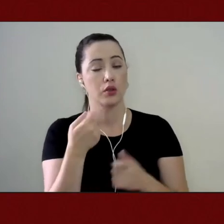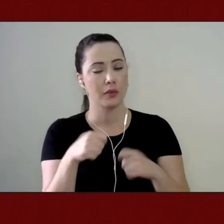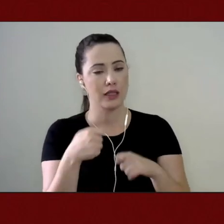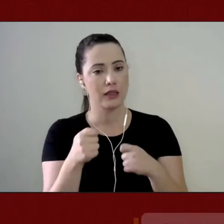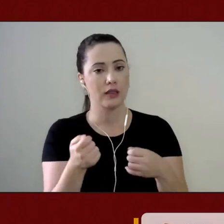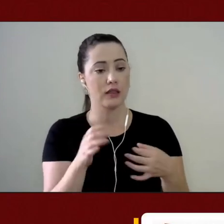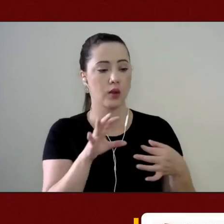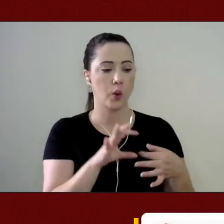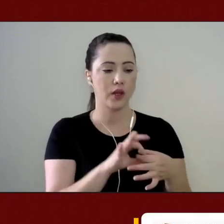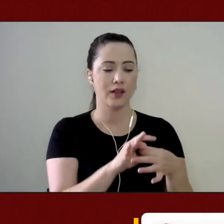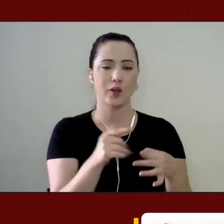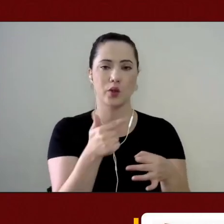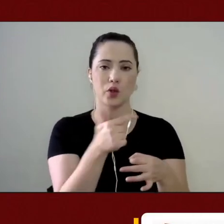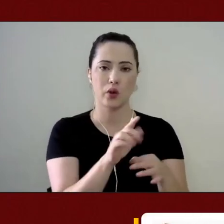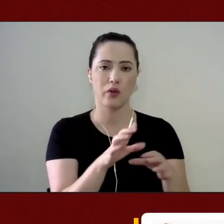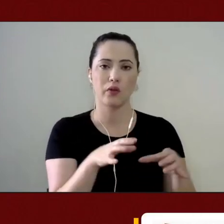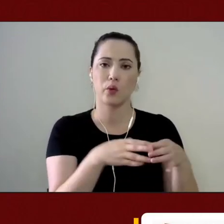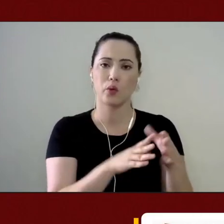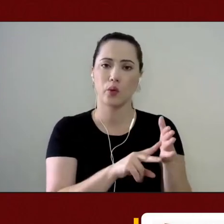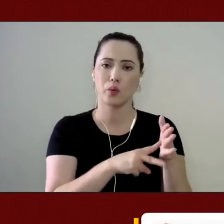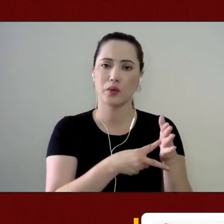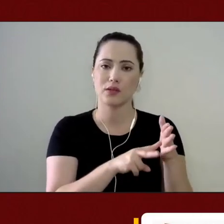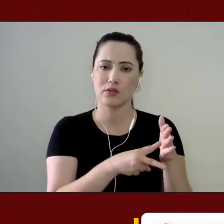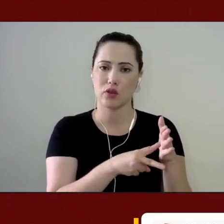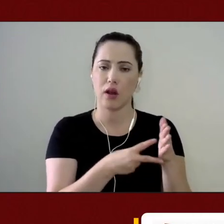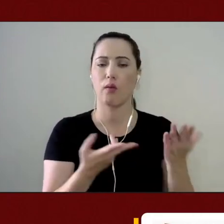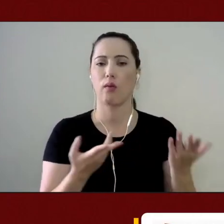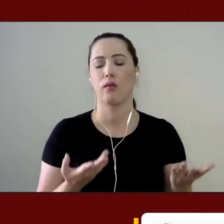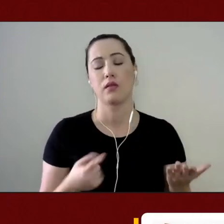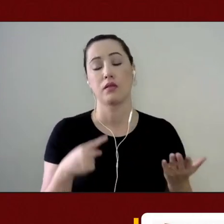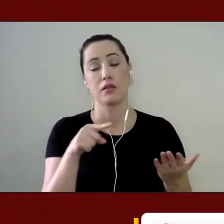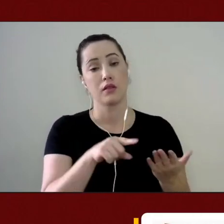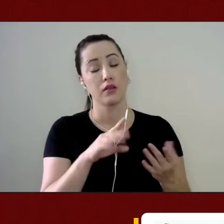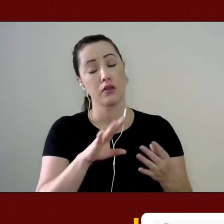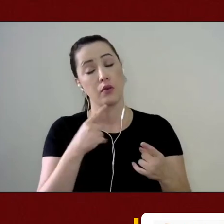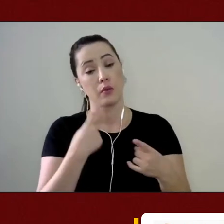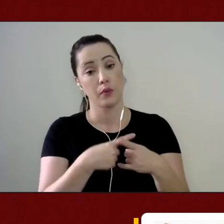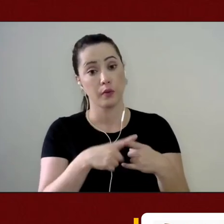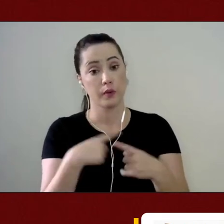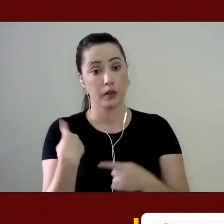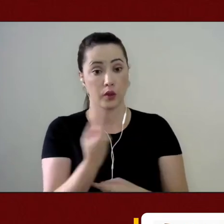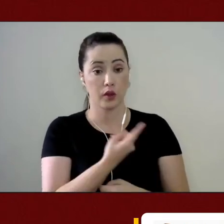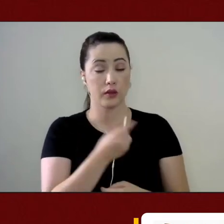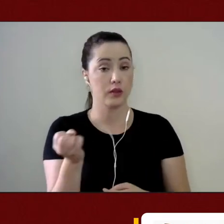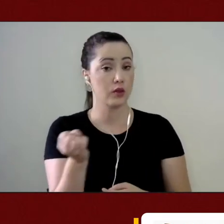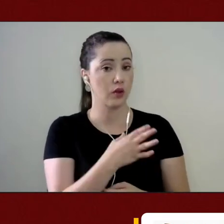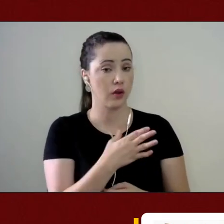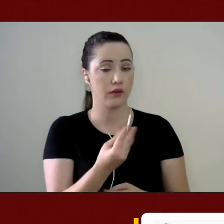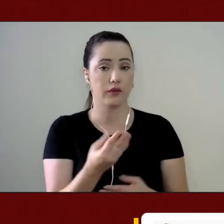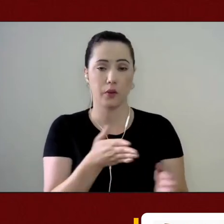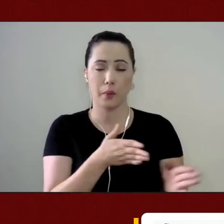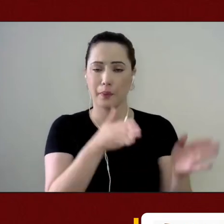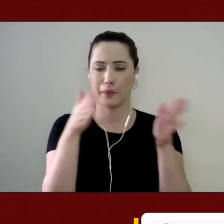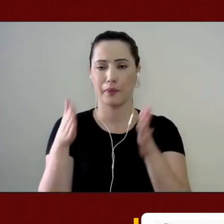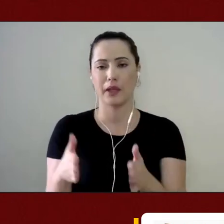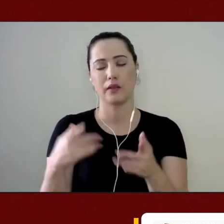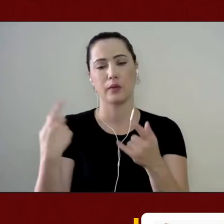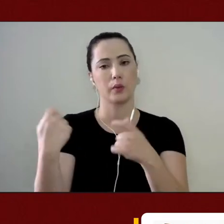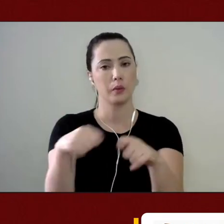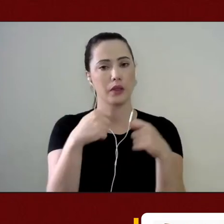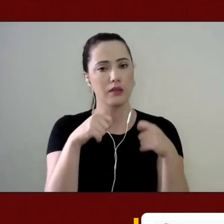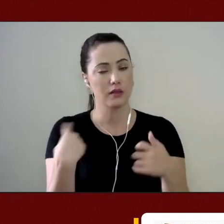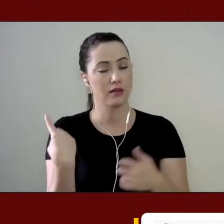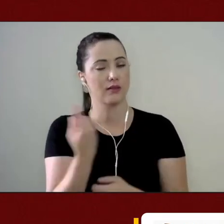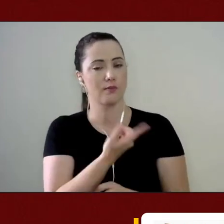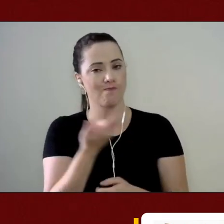sindical, né, com esse formato que a realidade, que a nossa nova realidade exige, mas que a gente volte a